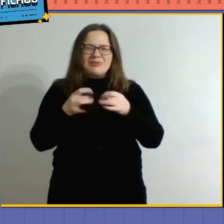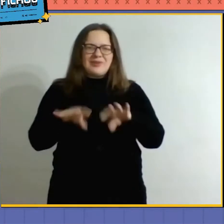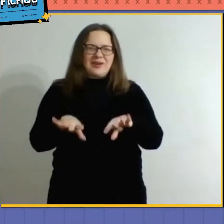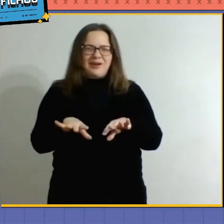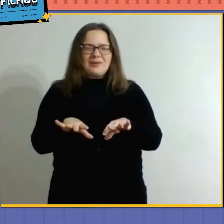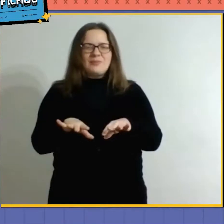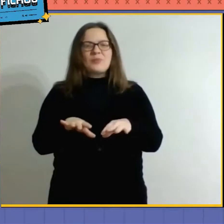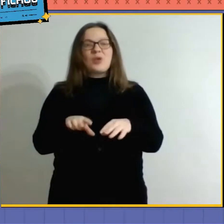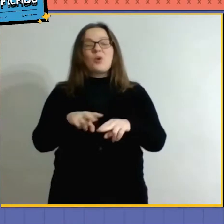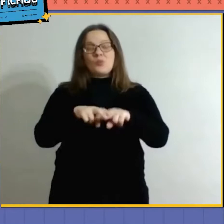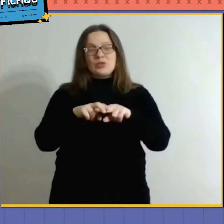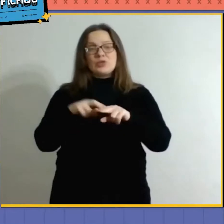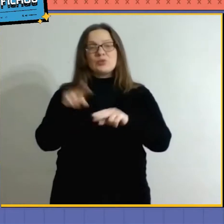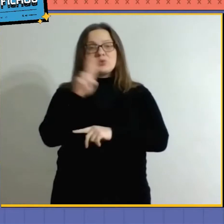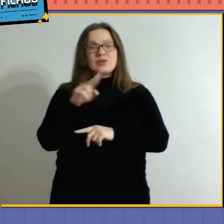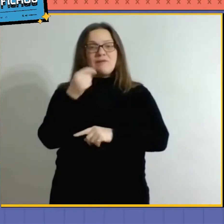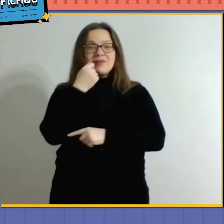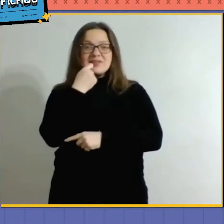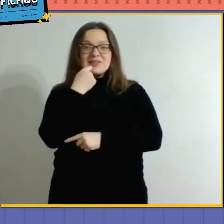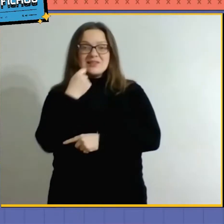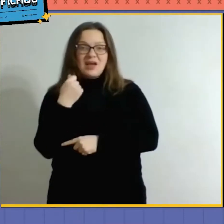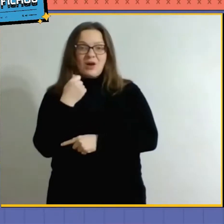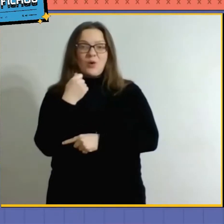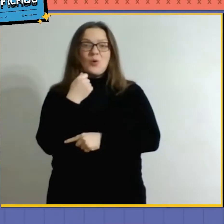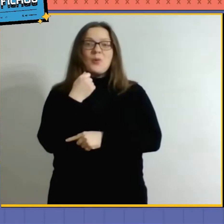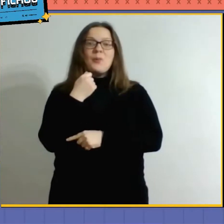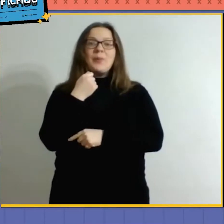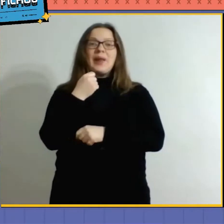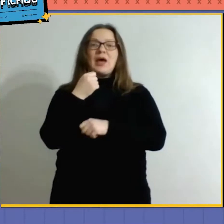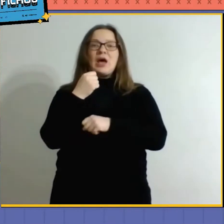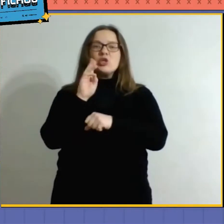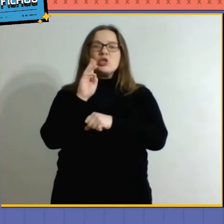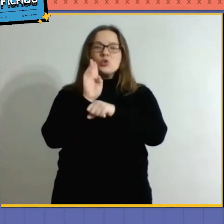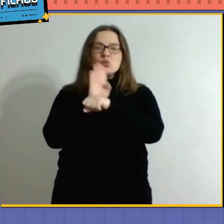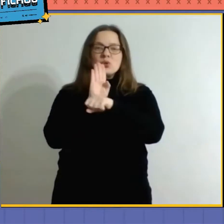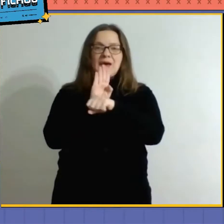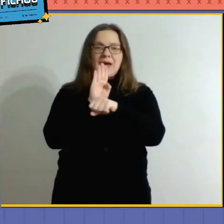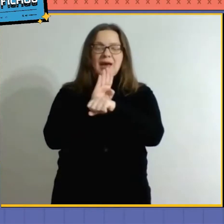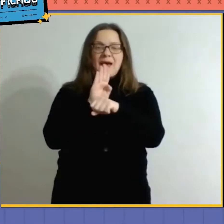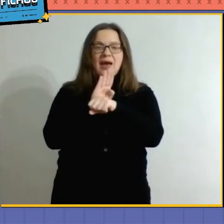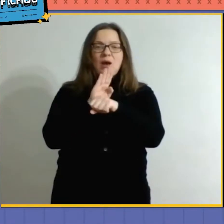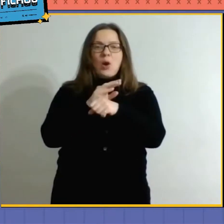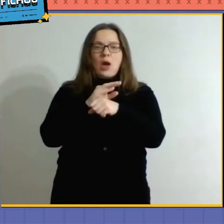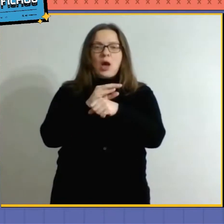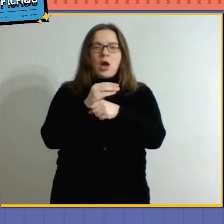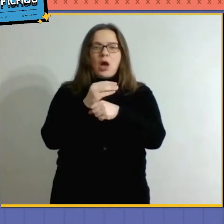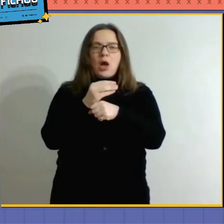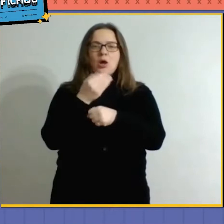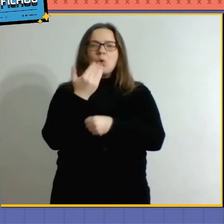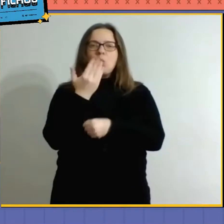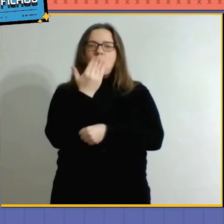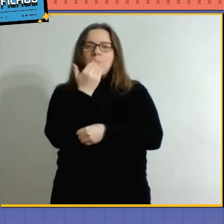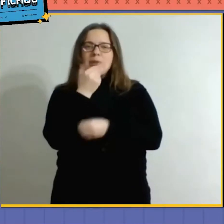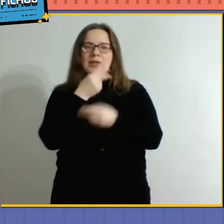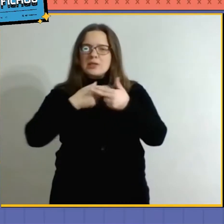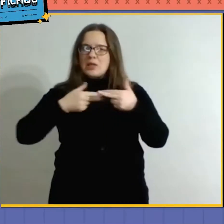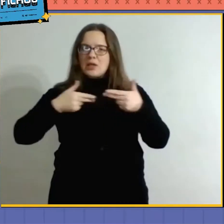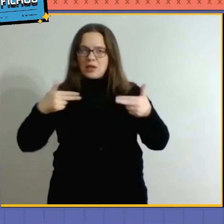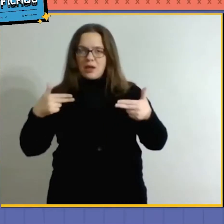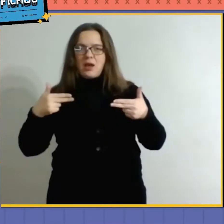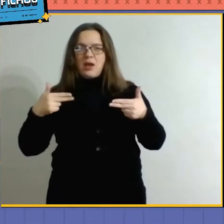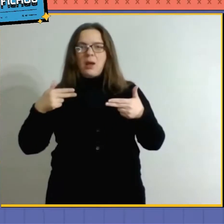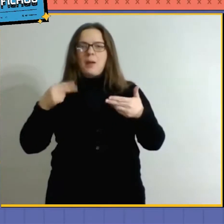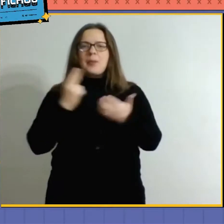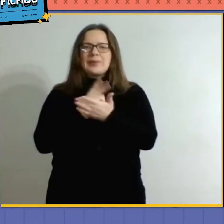onde você estiver você vai evitar que os seus amigos se degradem porque eles vão ver em você alguém como referência